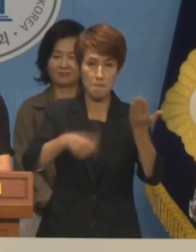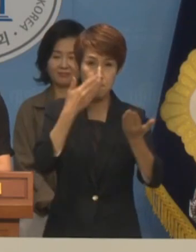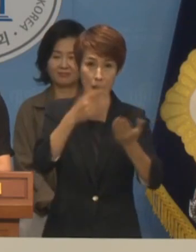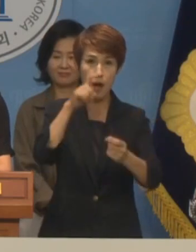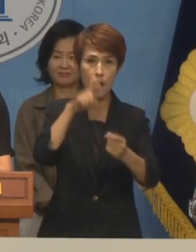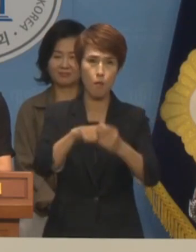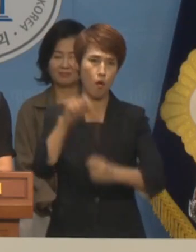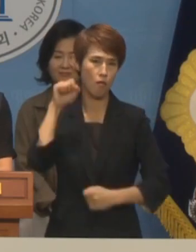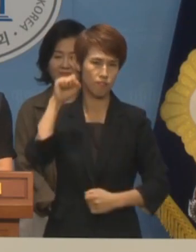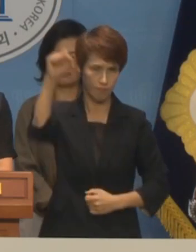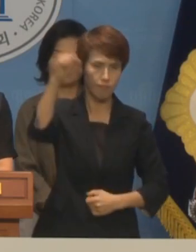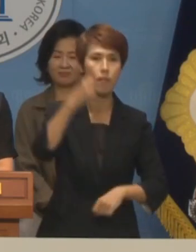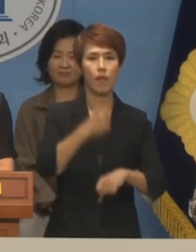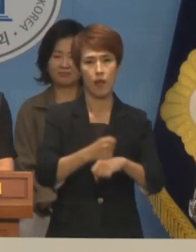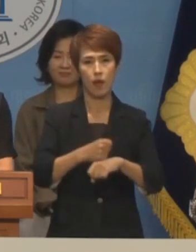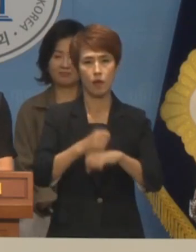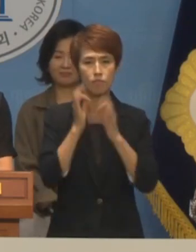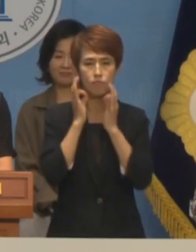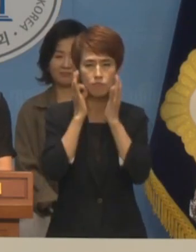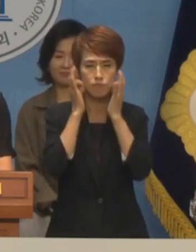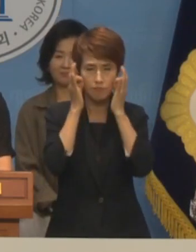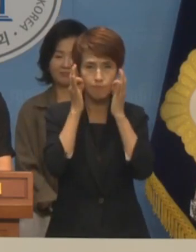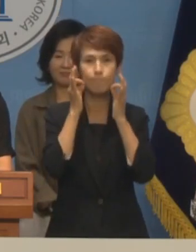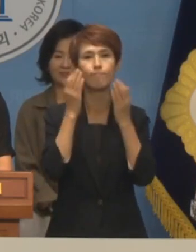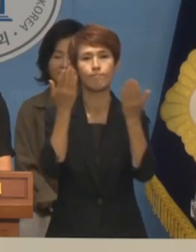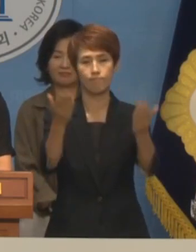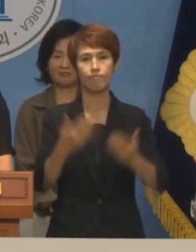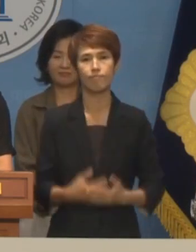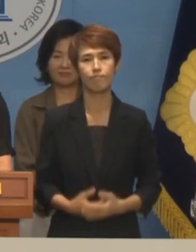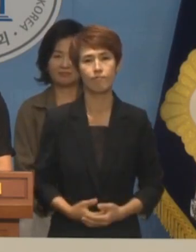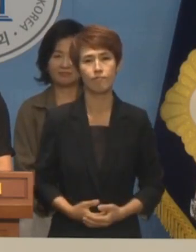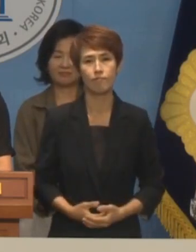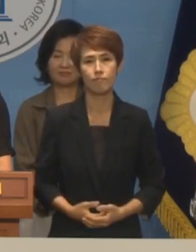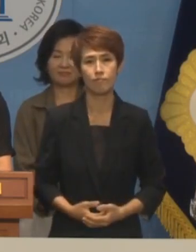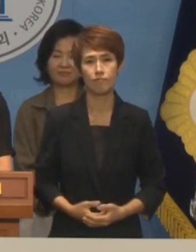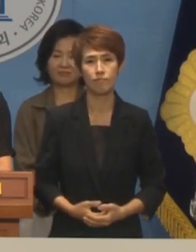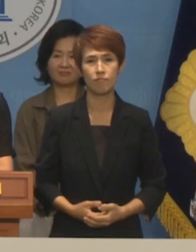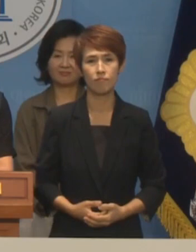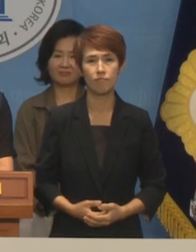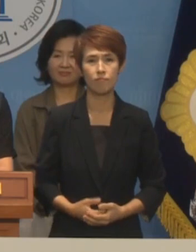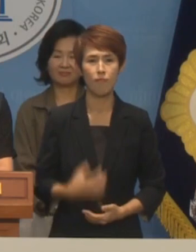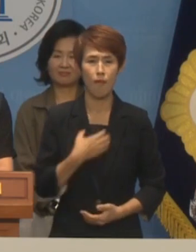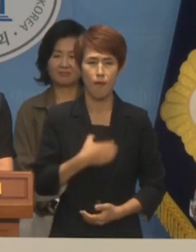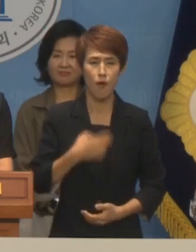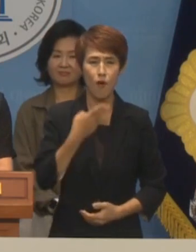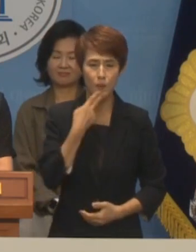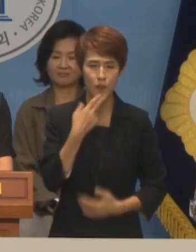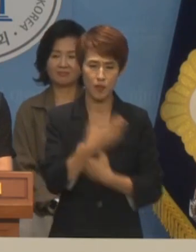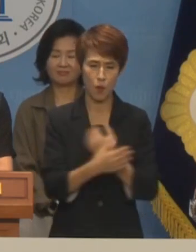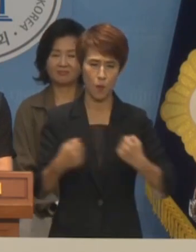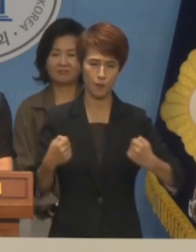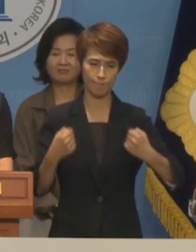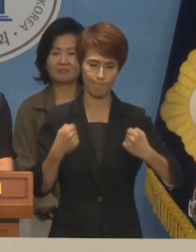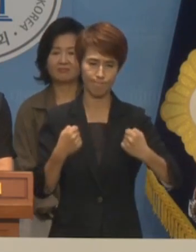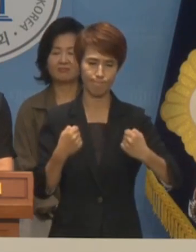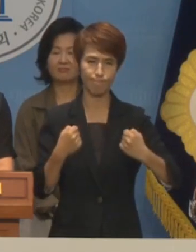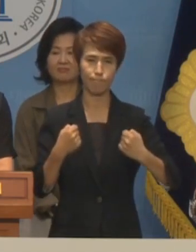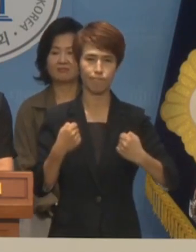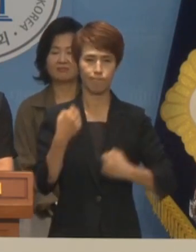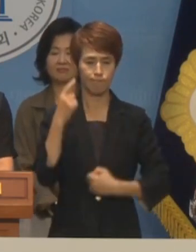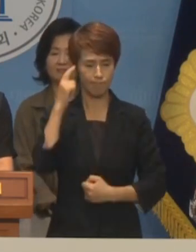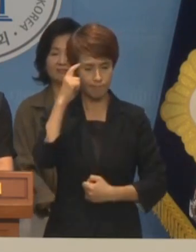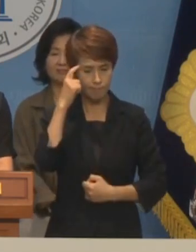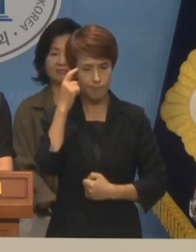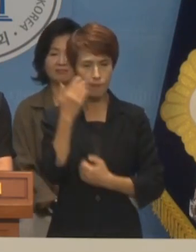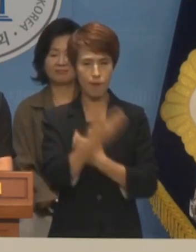끝까지 투쟁하며 모든 노력을 기울이겠습니다. 해고 걱정 없이 내 몸을 보살필 권리,